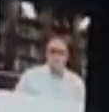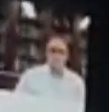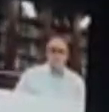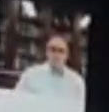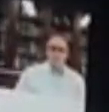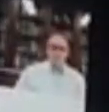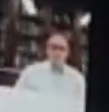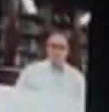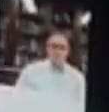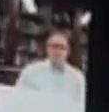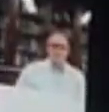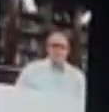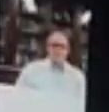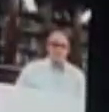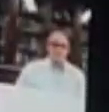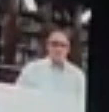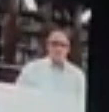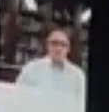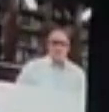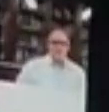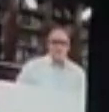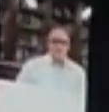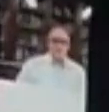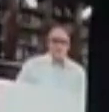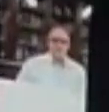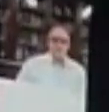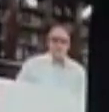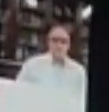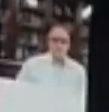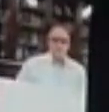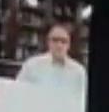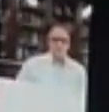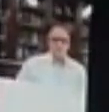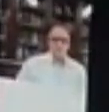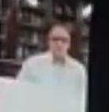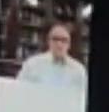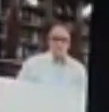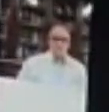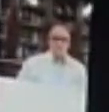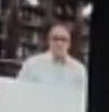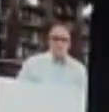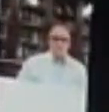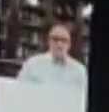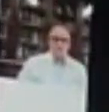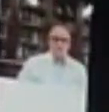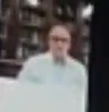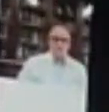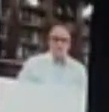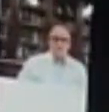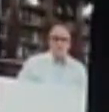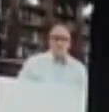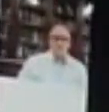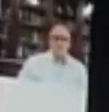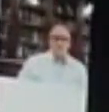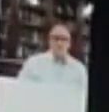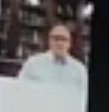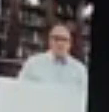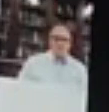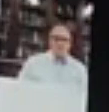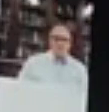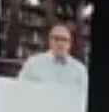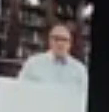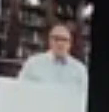que chega até o centro de referência com essa deformidade grave, como vocês estão vendo,